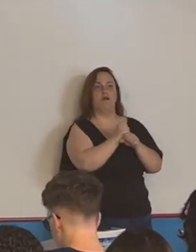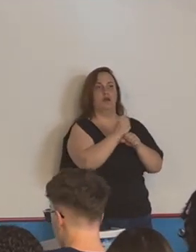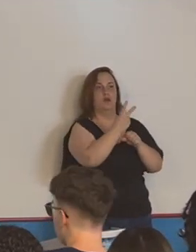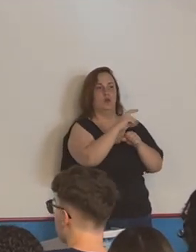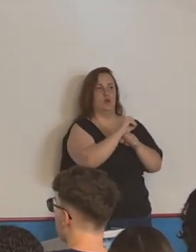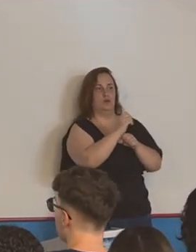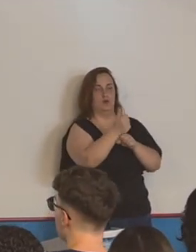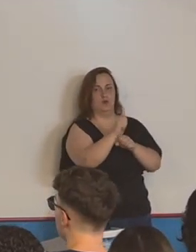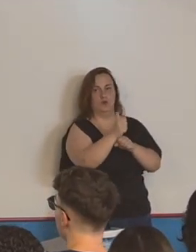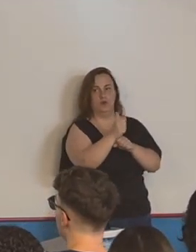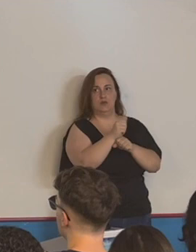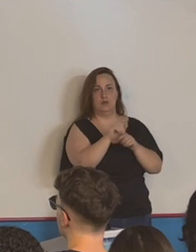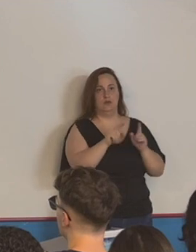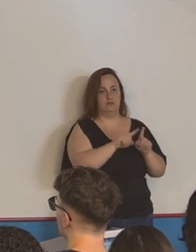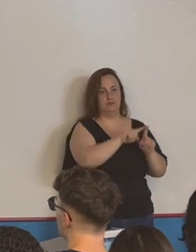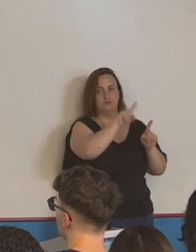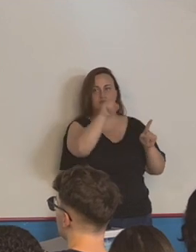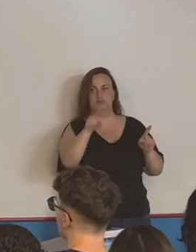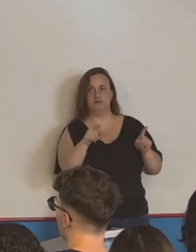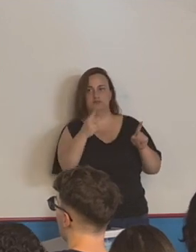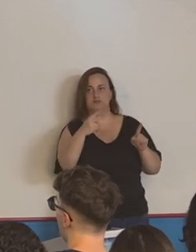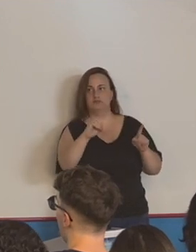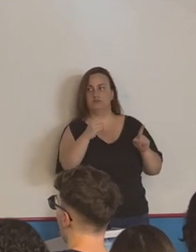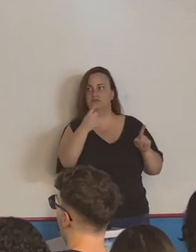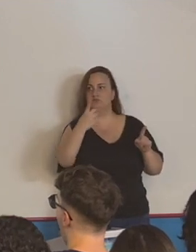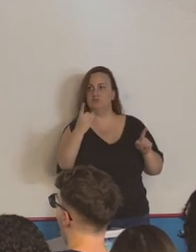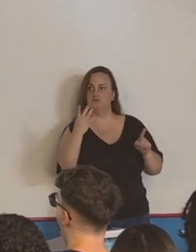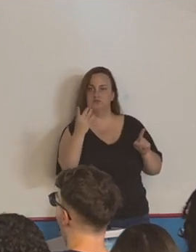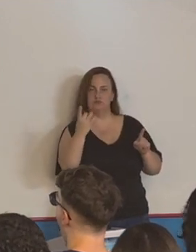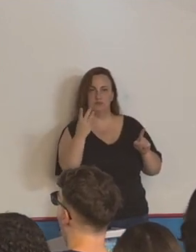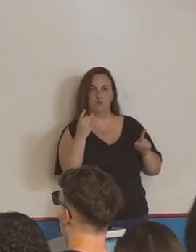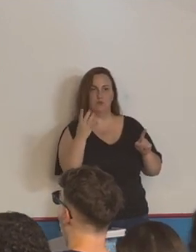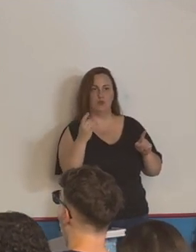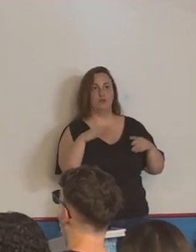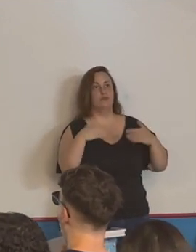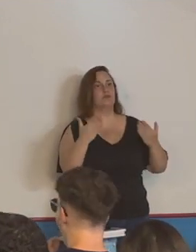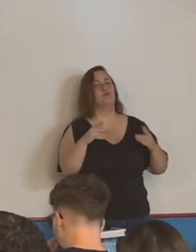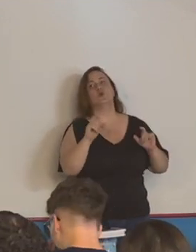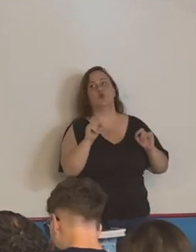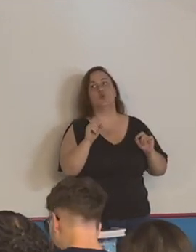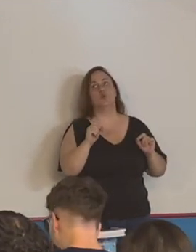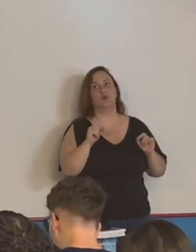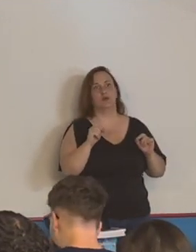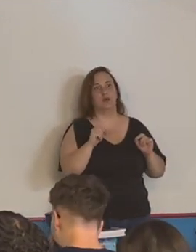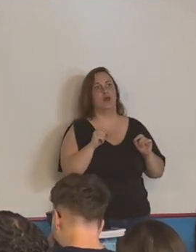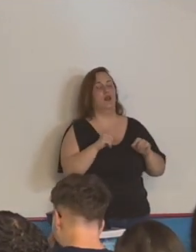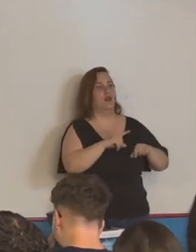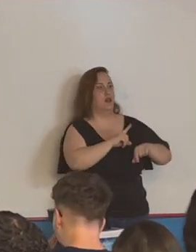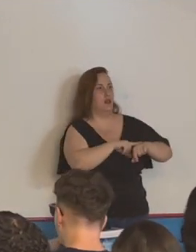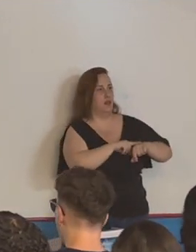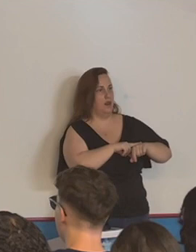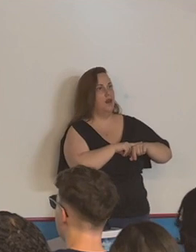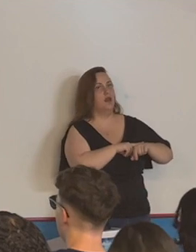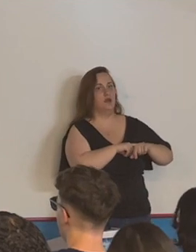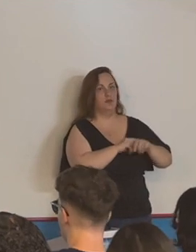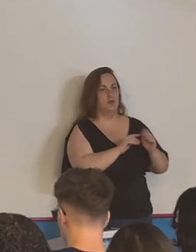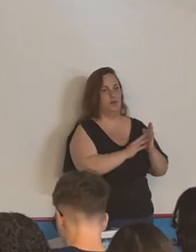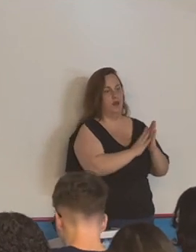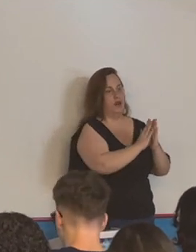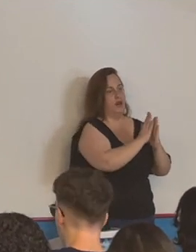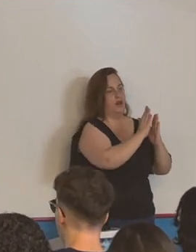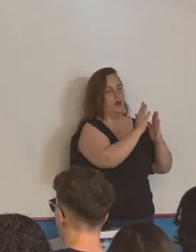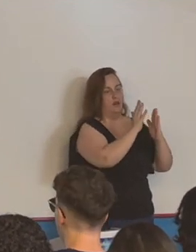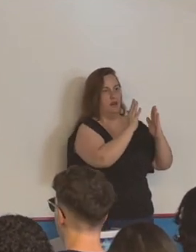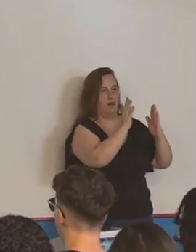aqui de 2014. Então eu fiquei, né, mais, né, do que aquela 2011, ou seja, desde 2010 que eu